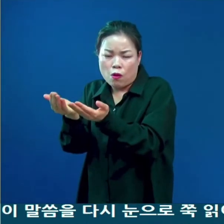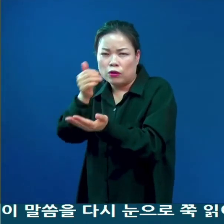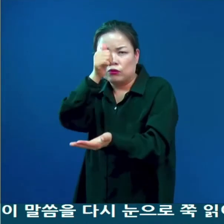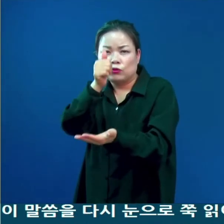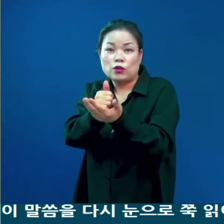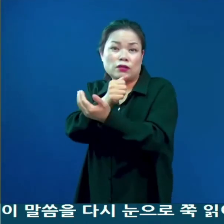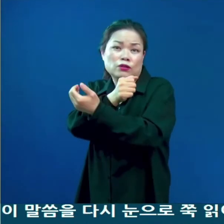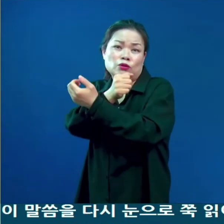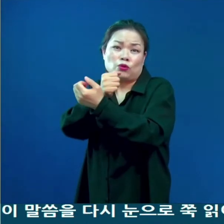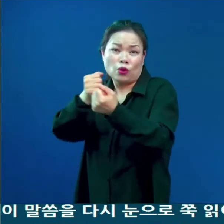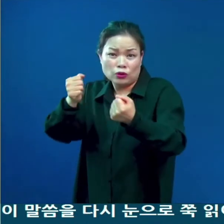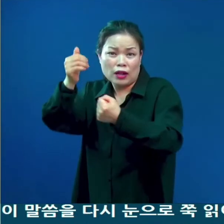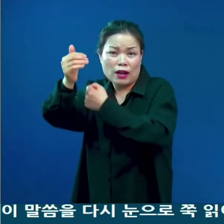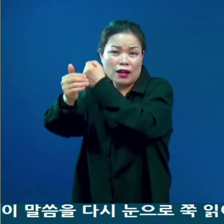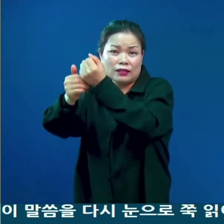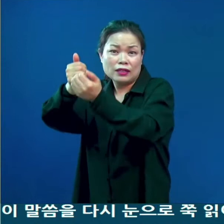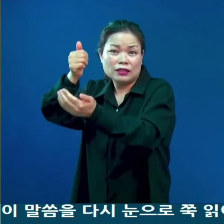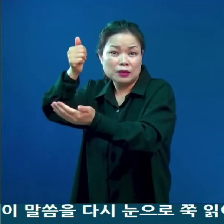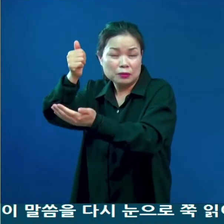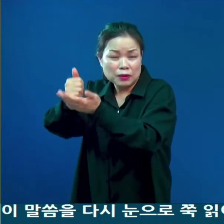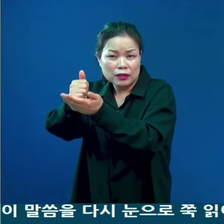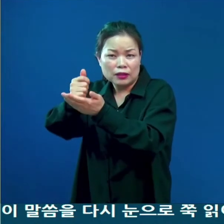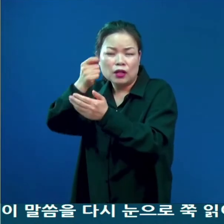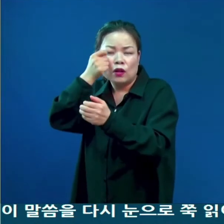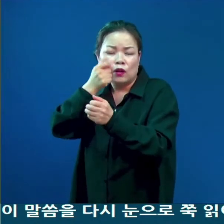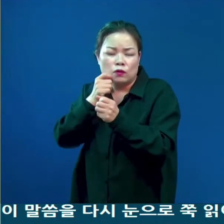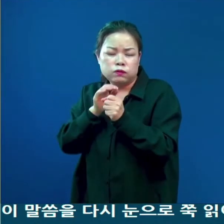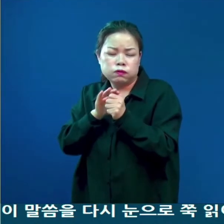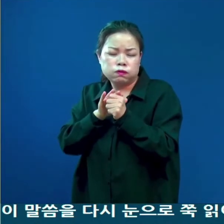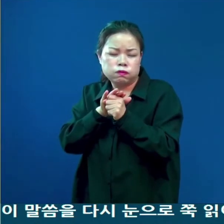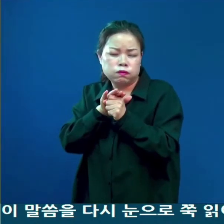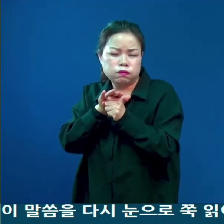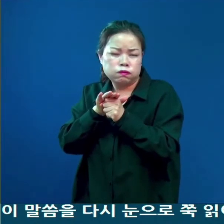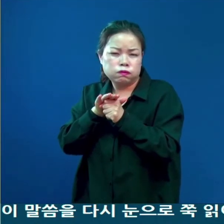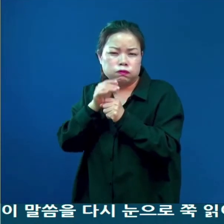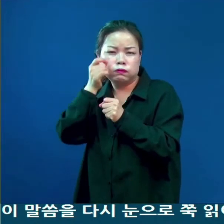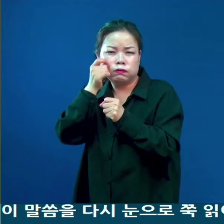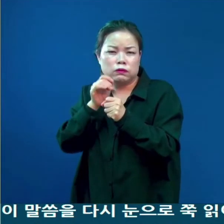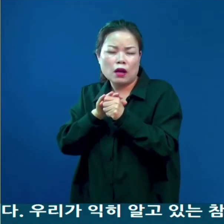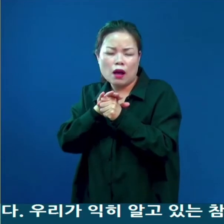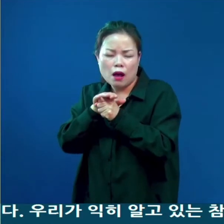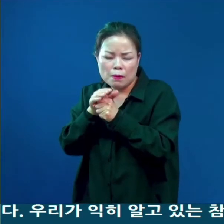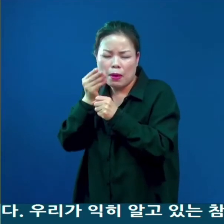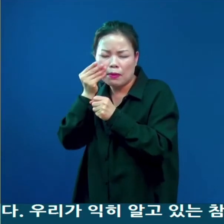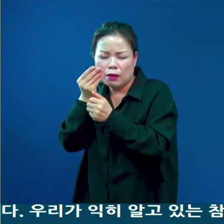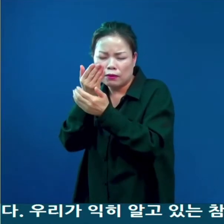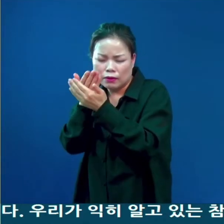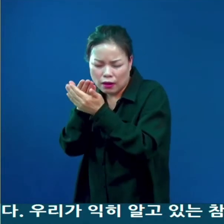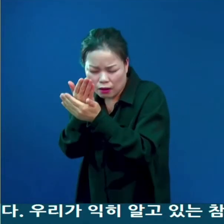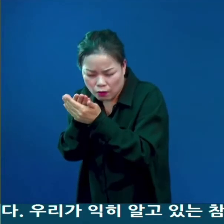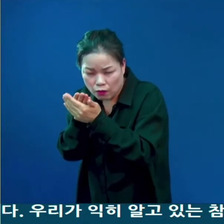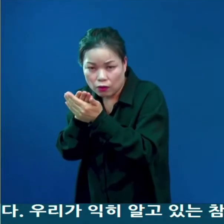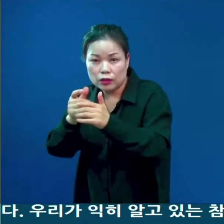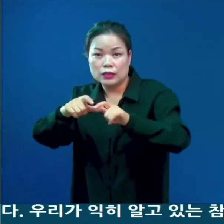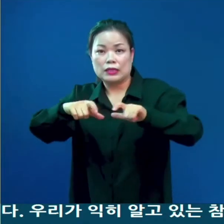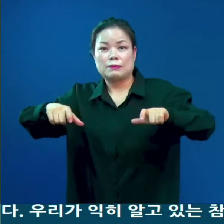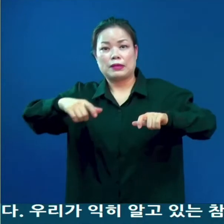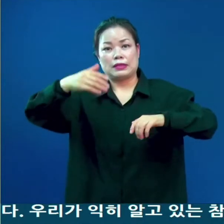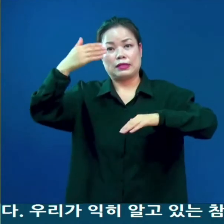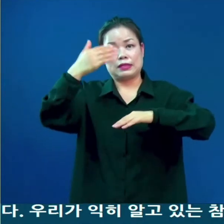죄를 용서해 주시는 그 하나님의 긍휼과 자비에 호소하는 것이 참회시의 일반적인